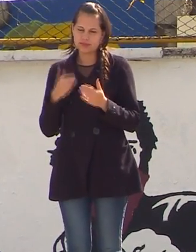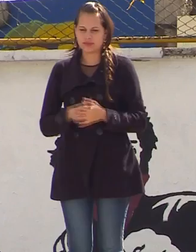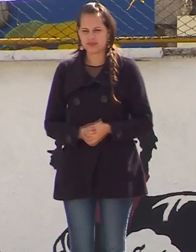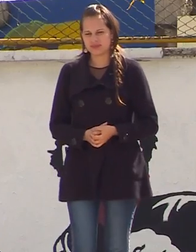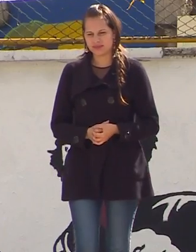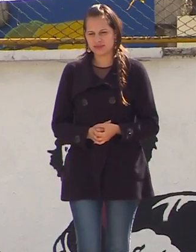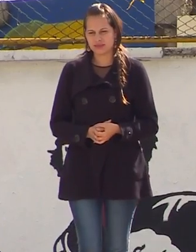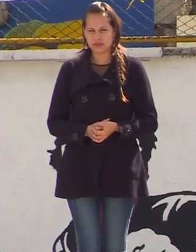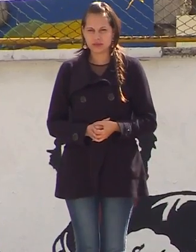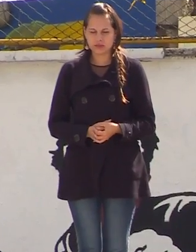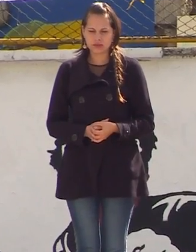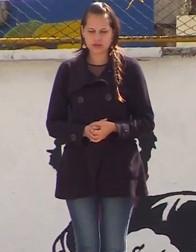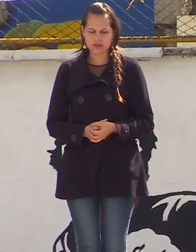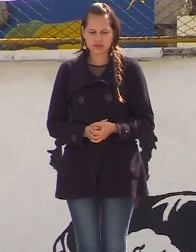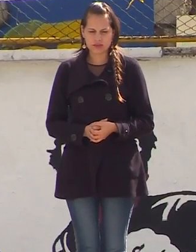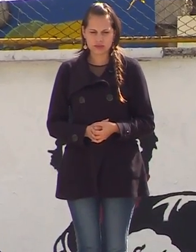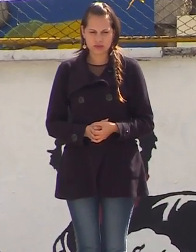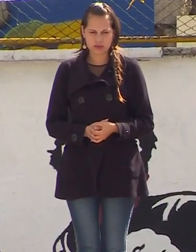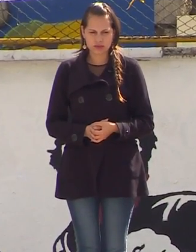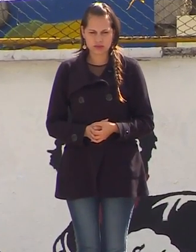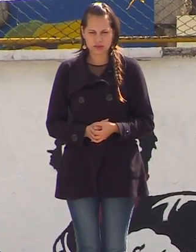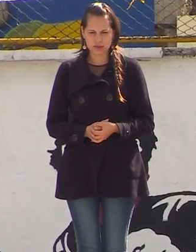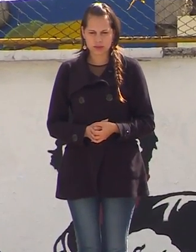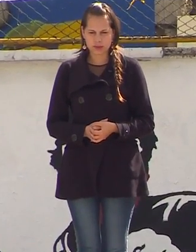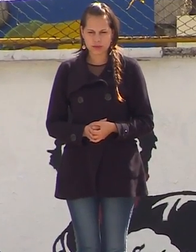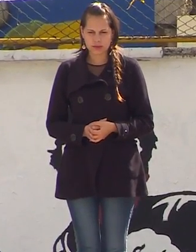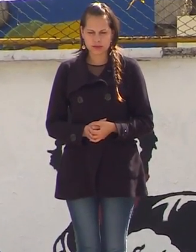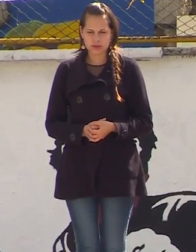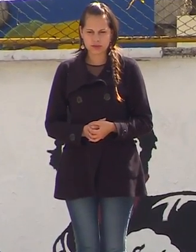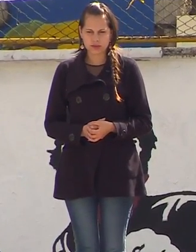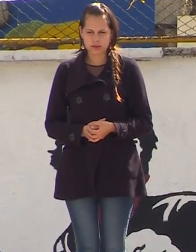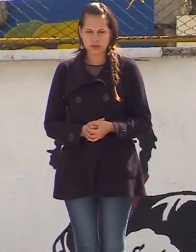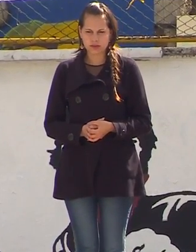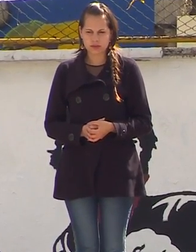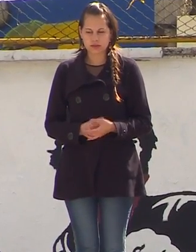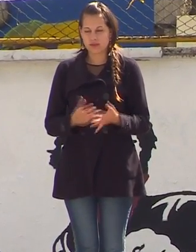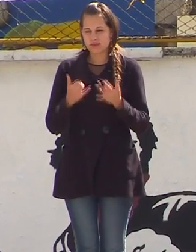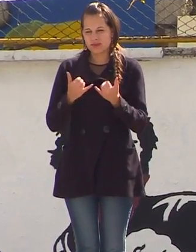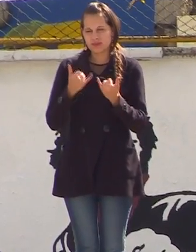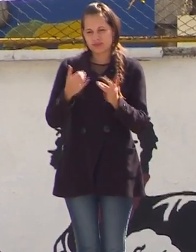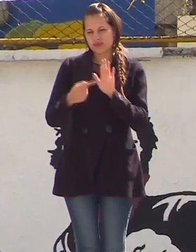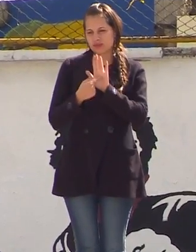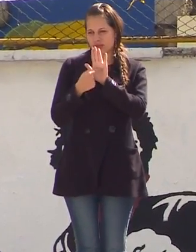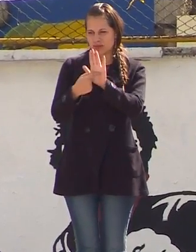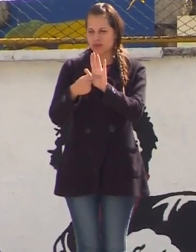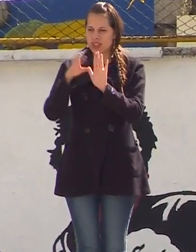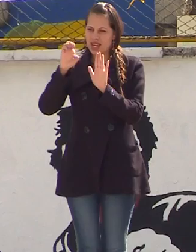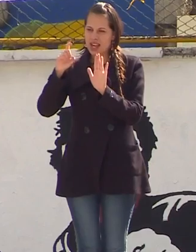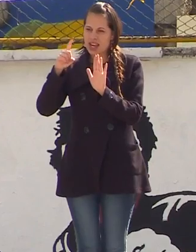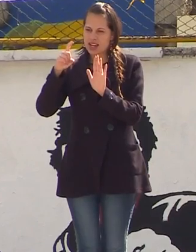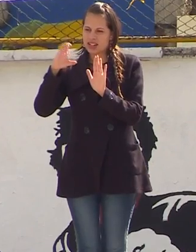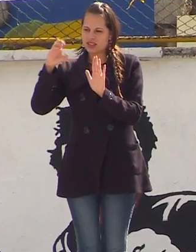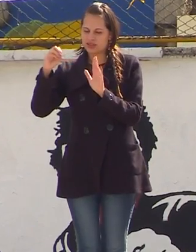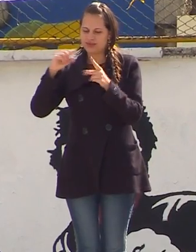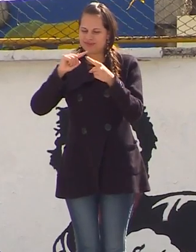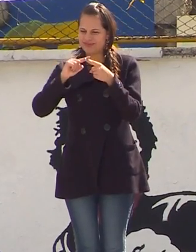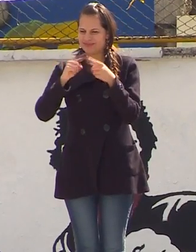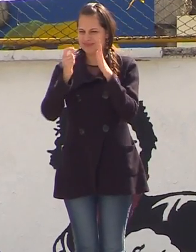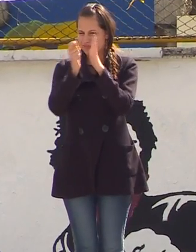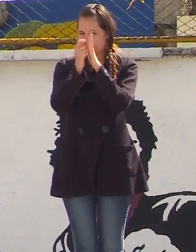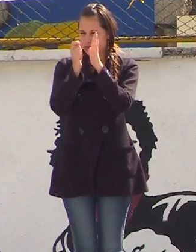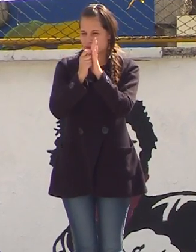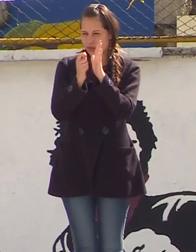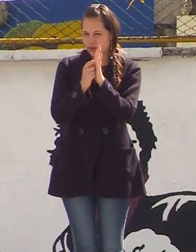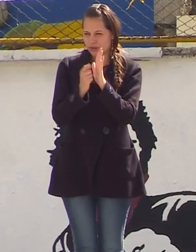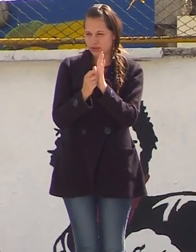Tenemos ahora la demostración de las bases EBSCO, Digitalia, Cengas,